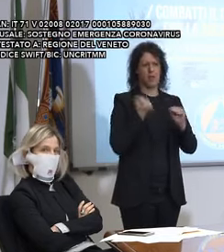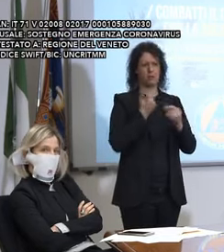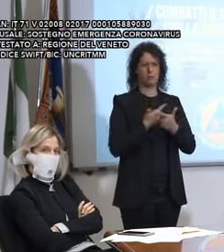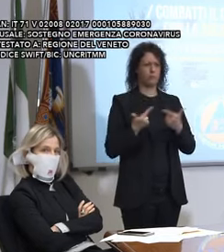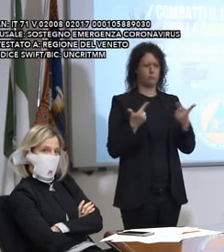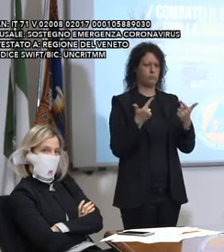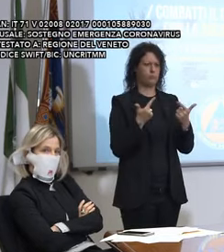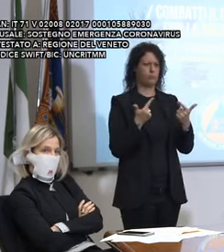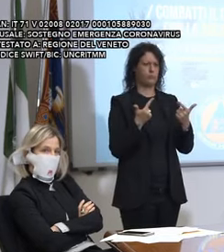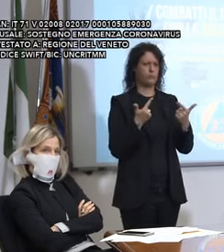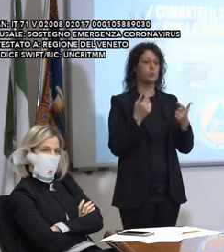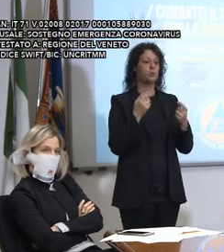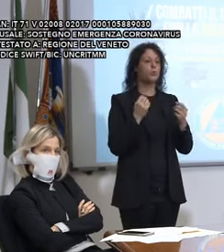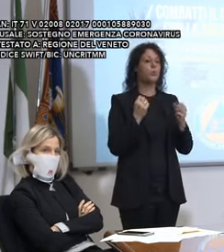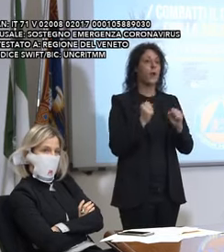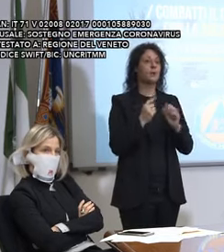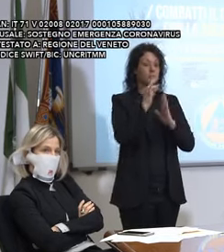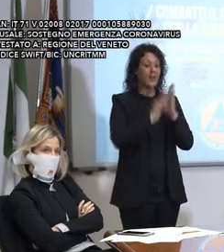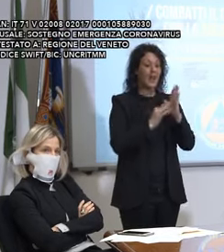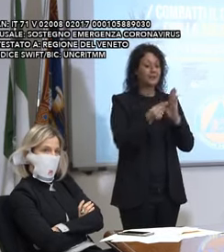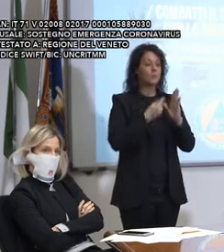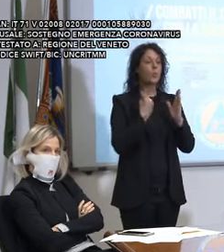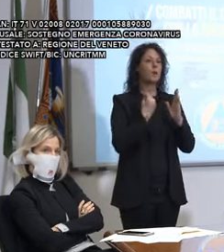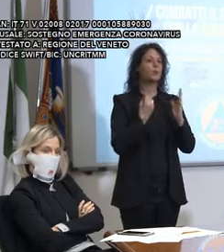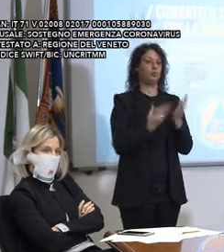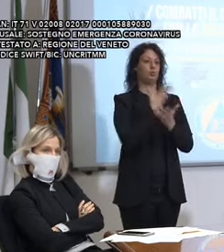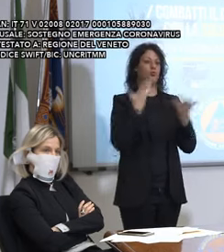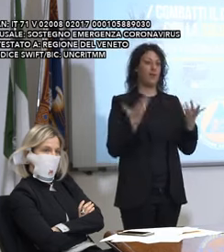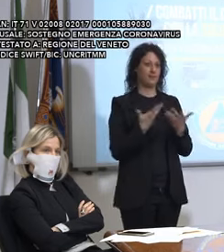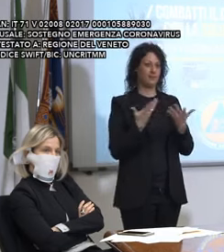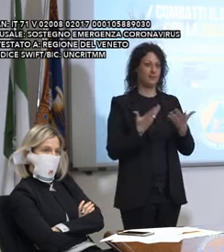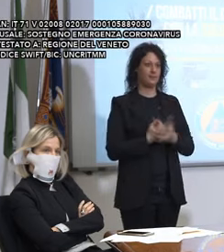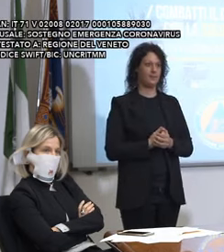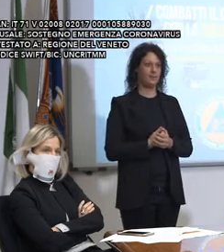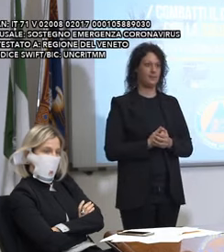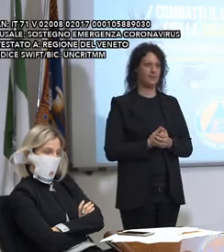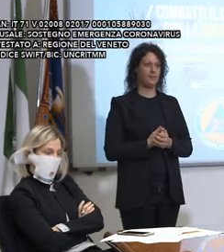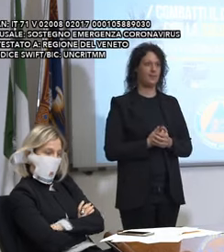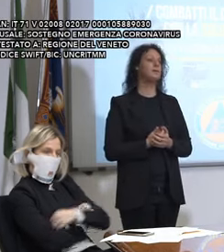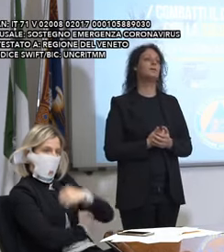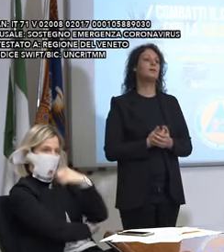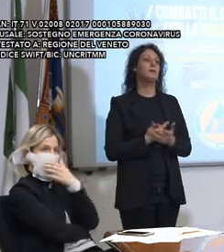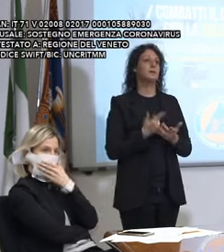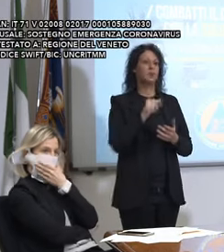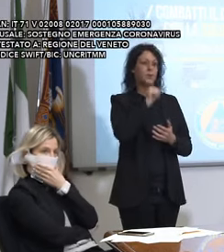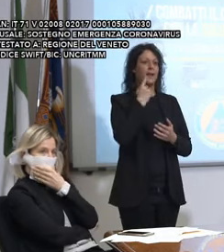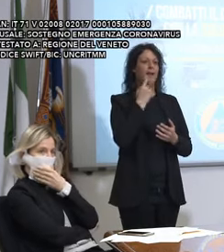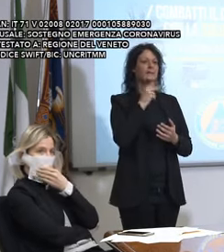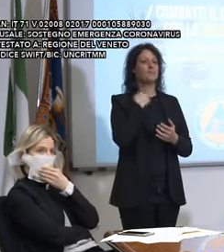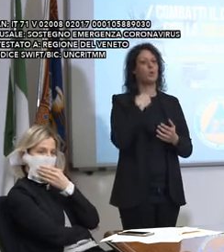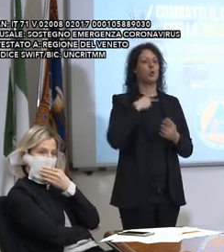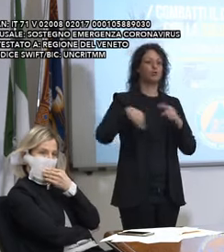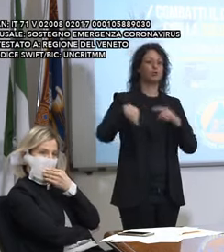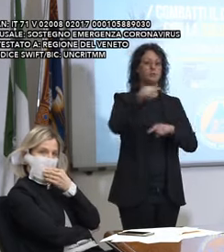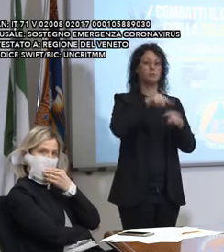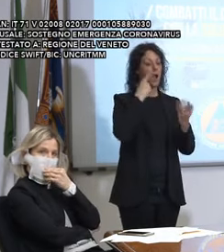tutti codici alfanumerici, cioè non è una roba che uno vede e dice guarda, Zai è stato qua, è stato lì, non funziona così.